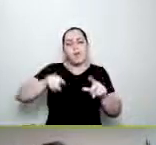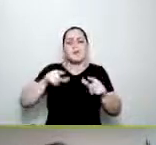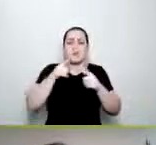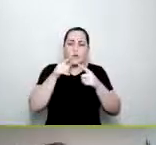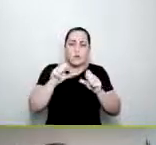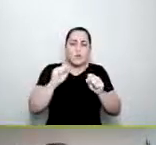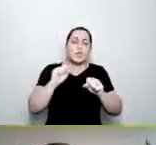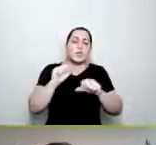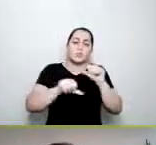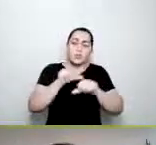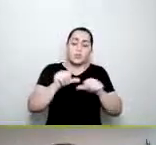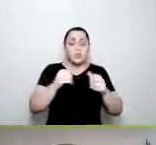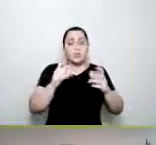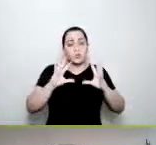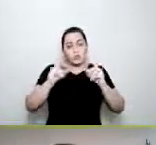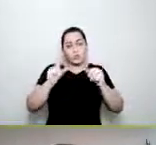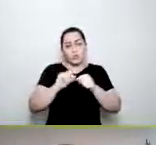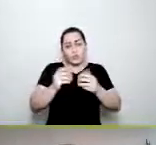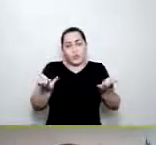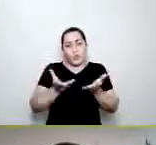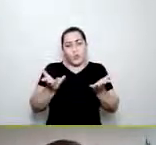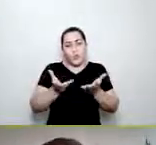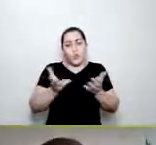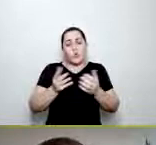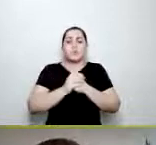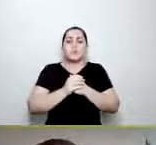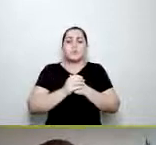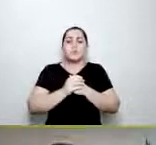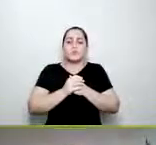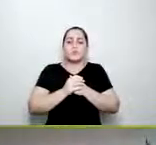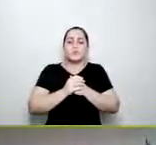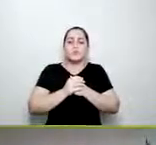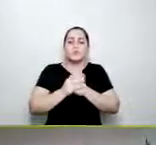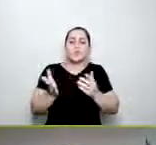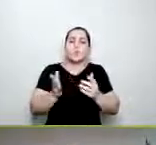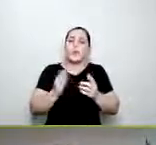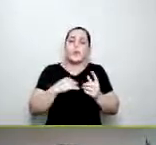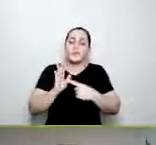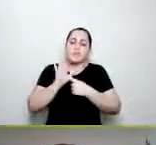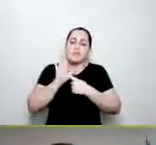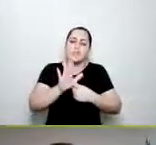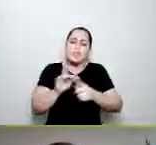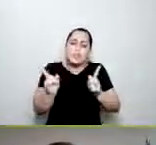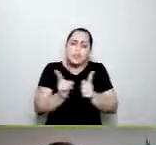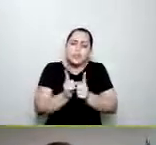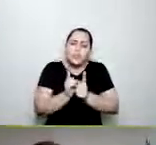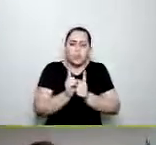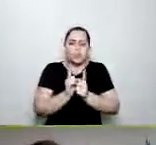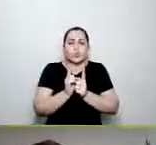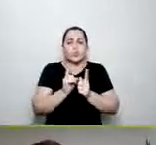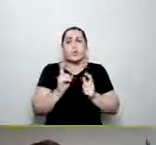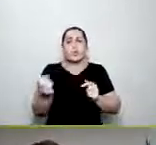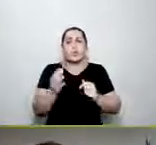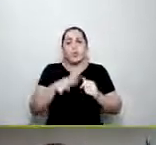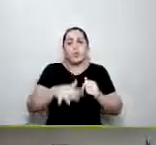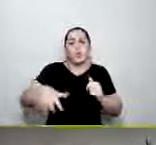está fazendo aqui, e dou uma muito curta introdução ao novo campo da linguística, ou